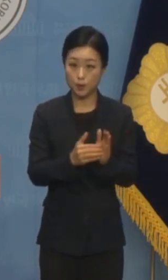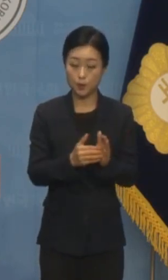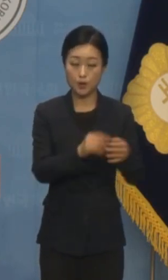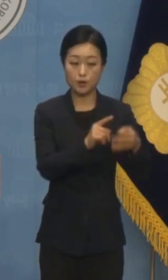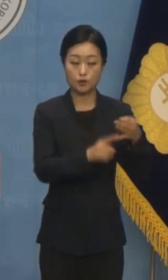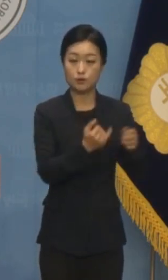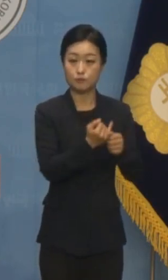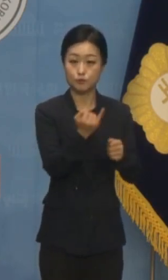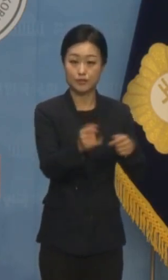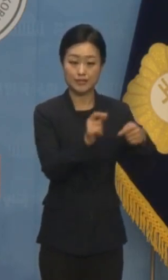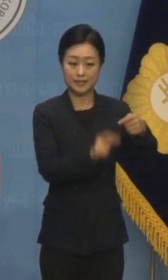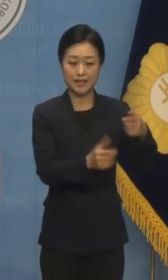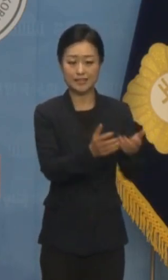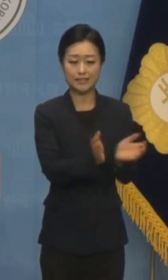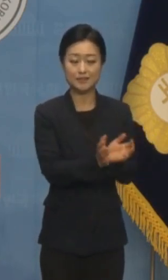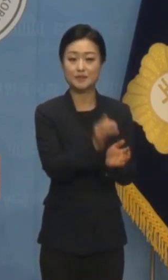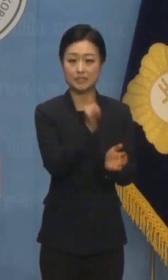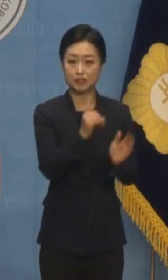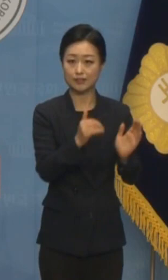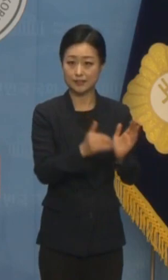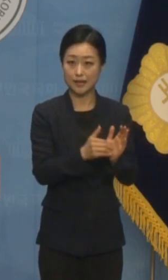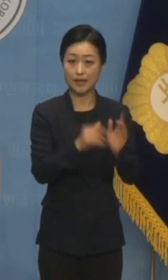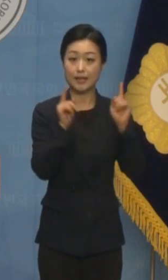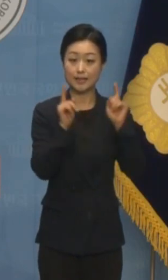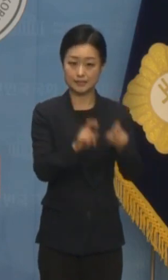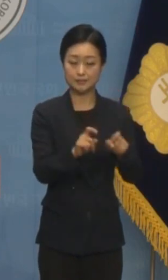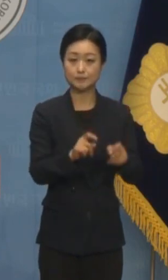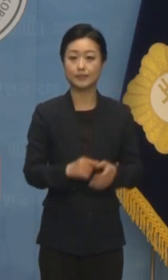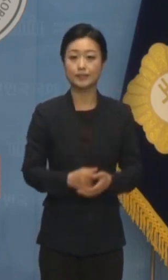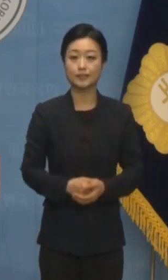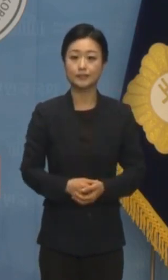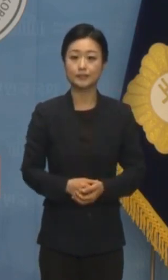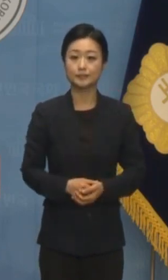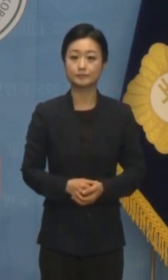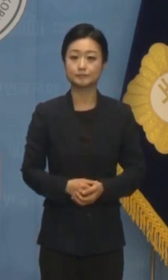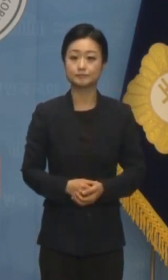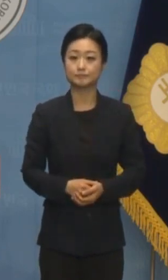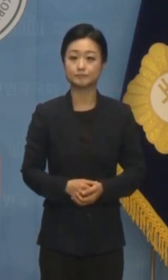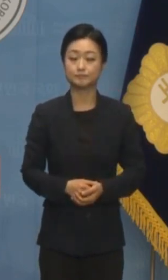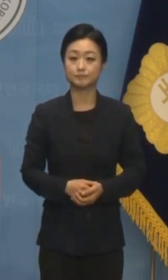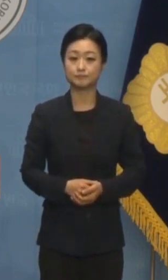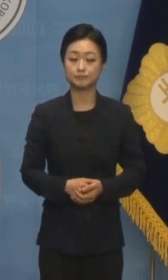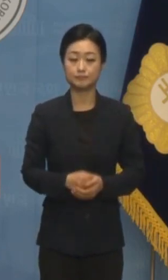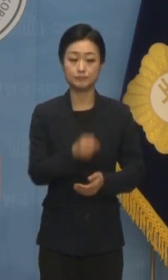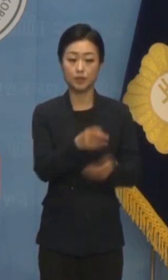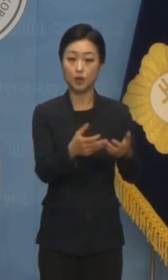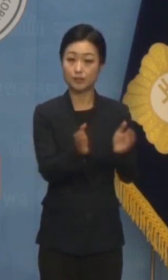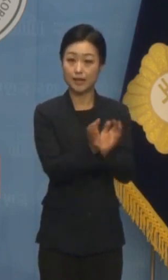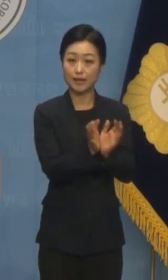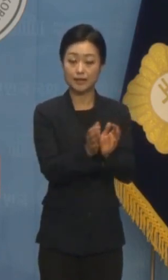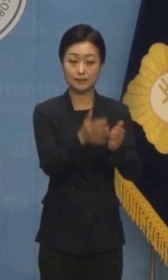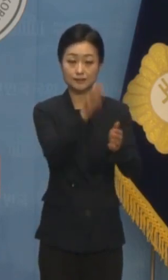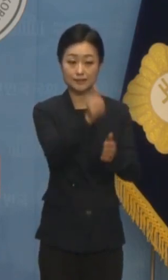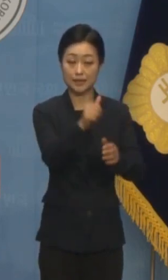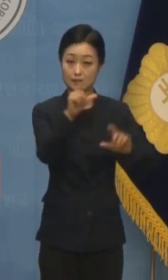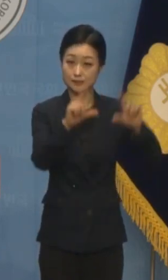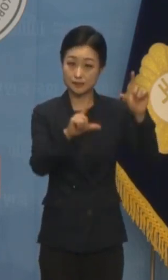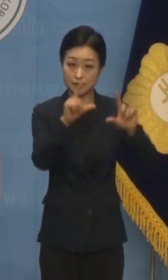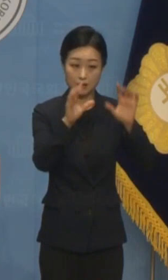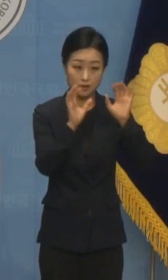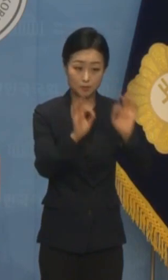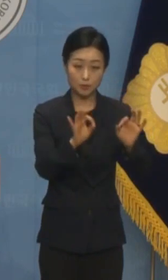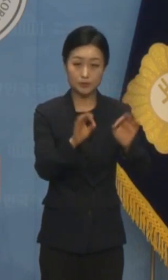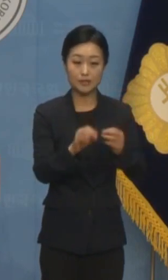김건희 여사 댓글팀이 있었다는 의혹도 터져나오고 있습니다. 집권 여당의 전당대회가